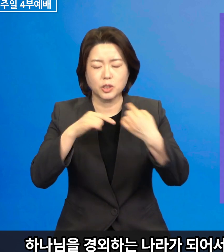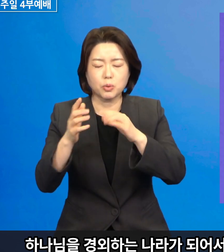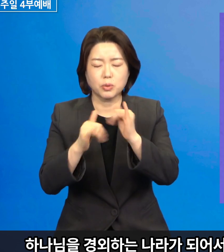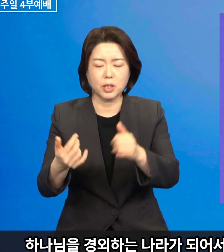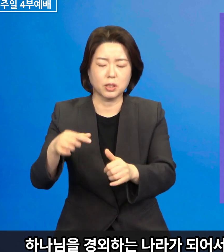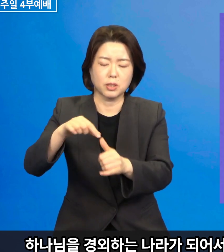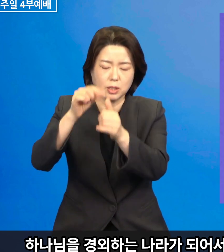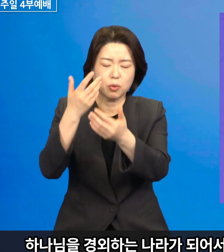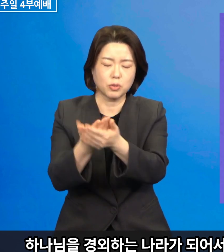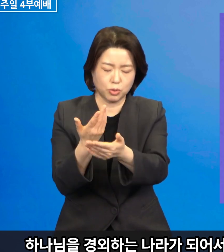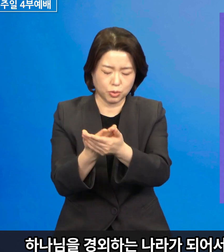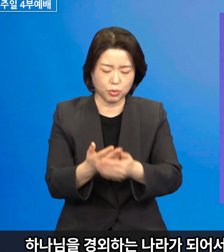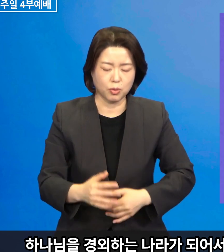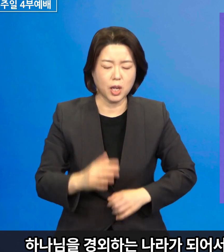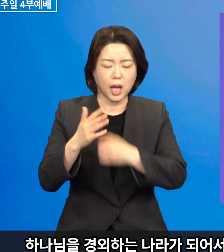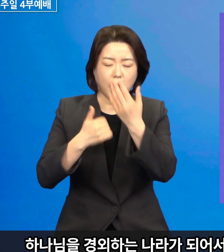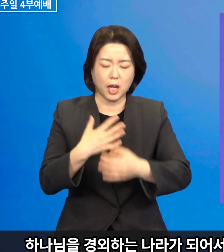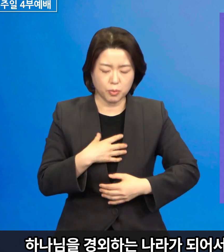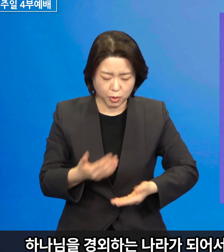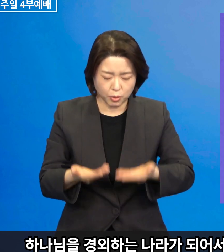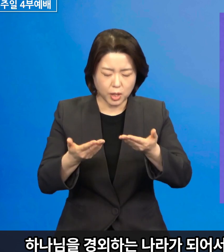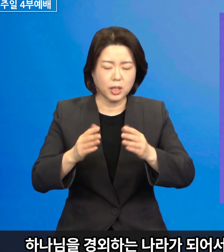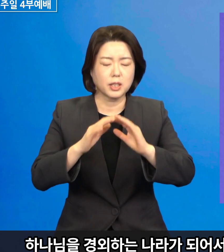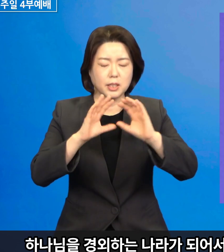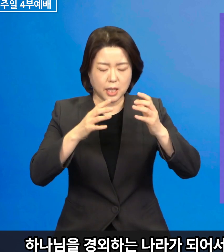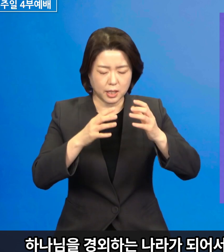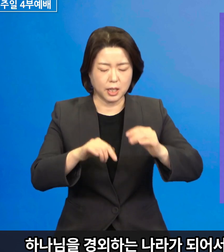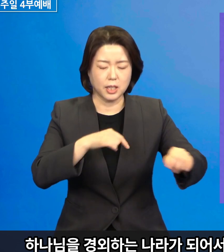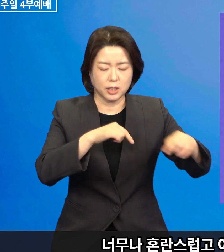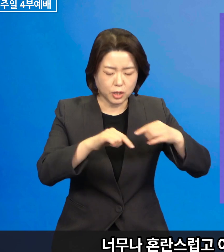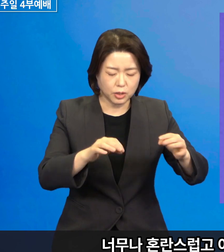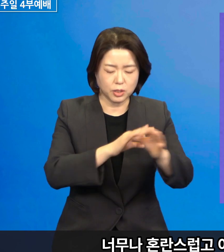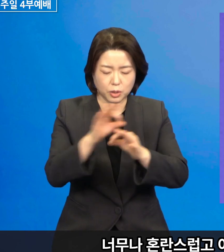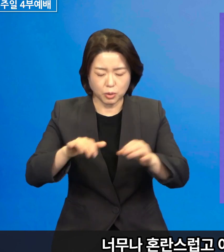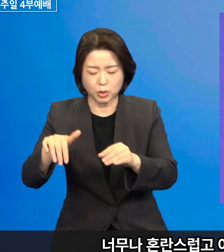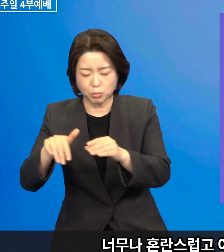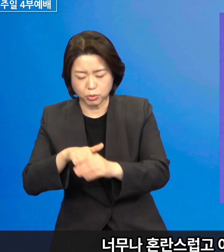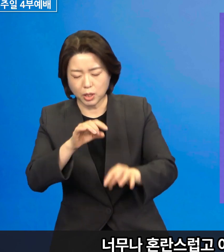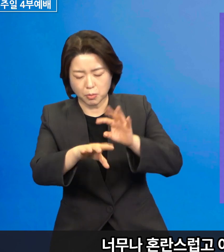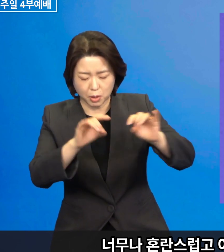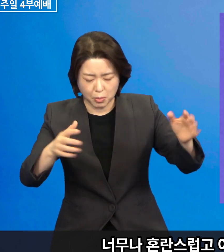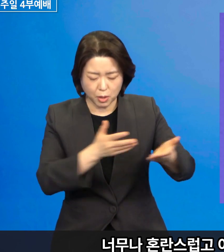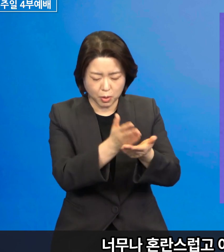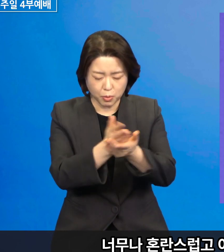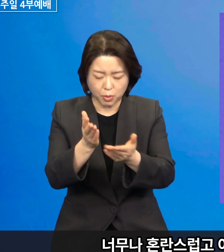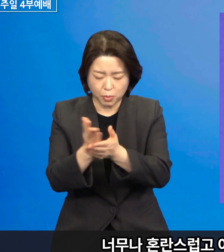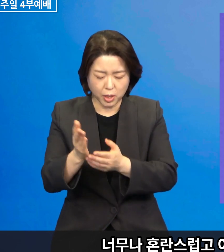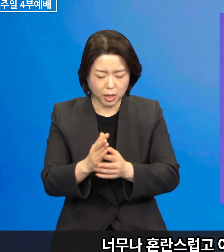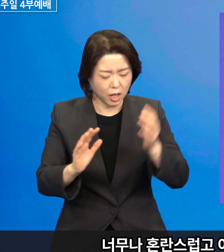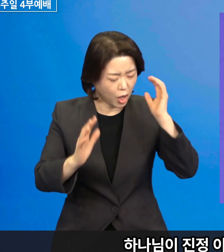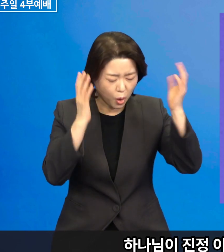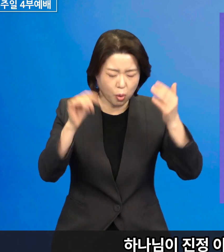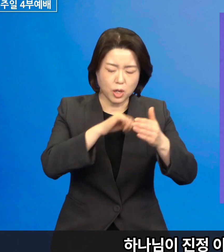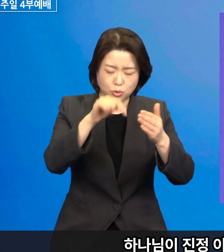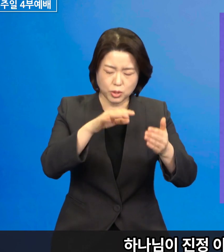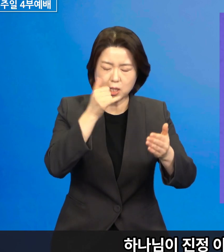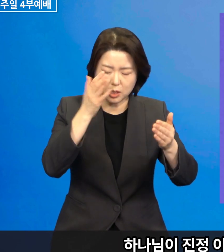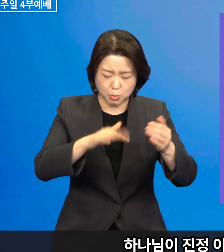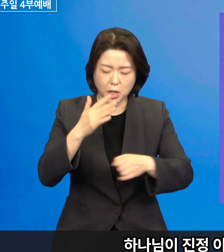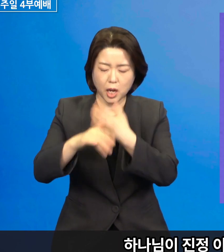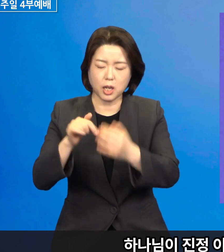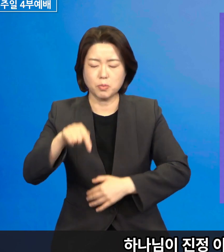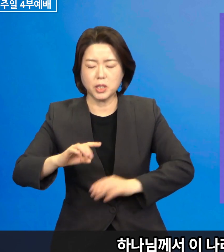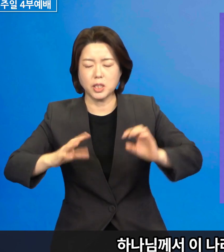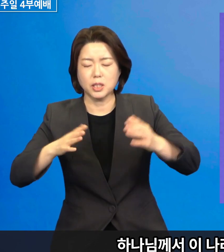하나님을 경외하는 나라가 되어서 정치, 경제, 사회, 문화 각 영역 속에 너무나 혼란스럽고 어두운 환경 중에 있지만 하나님이 진정 이